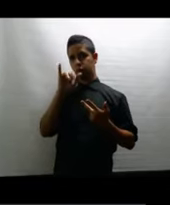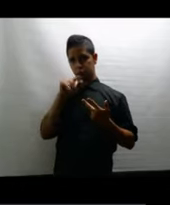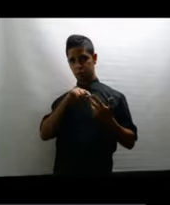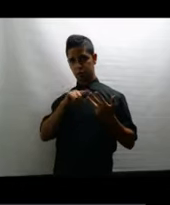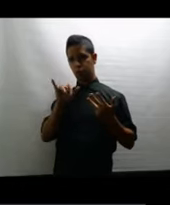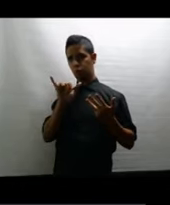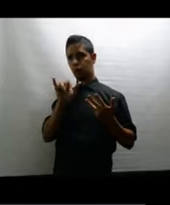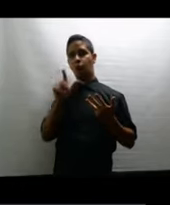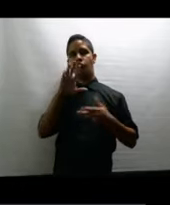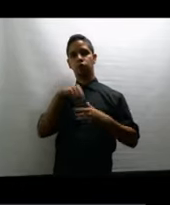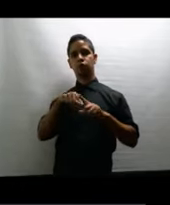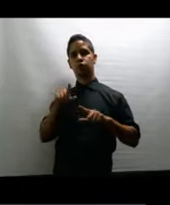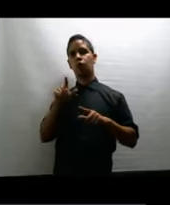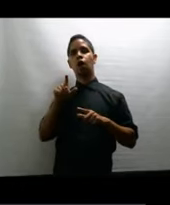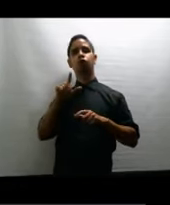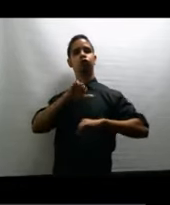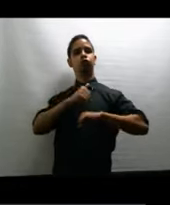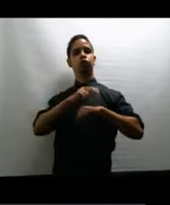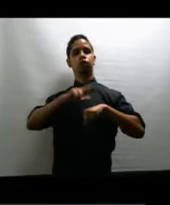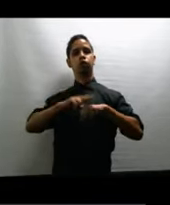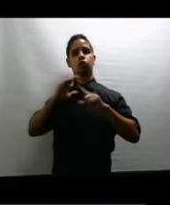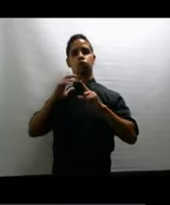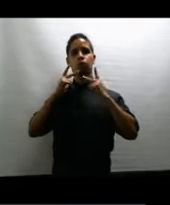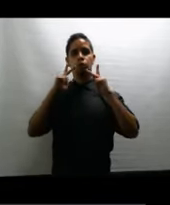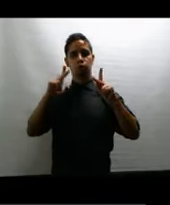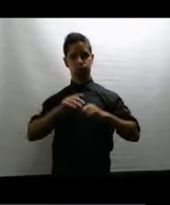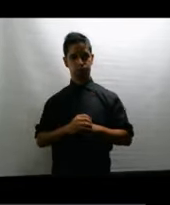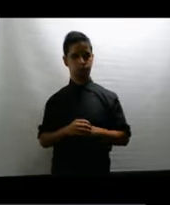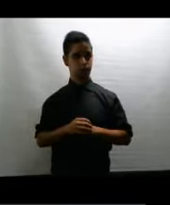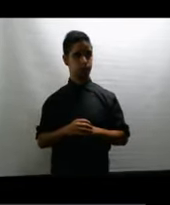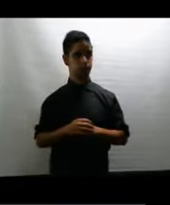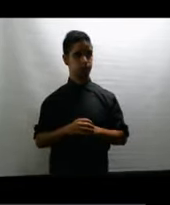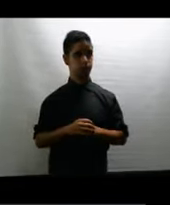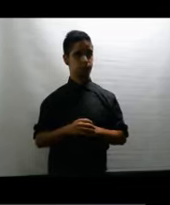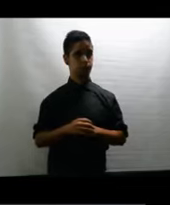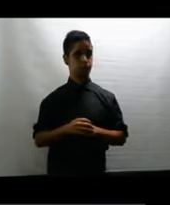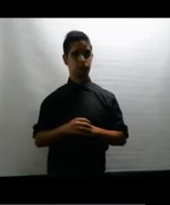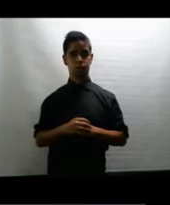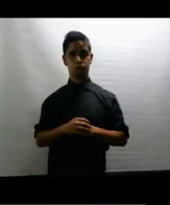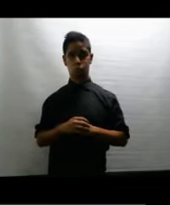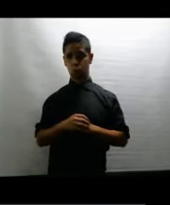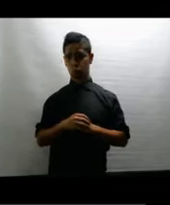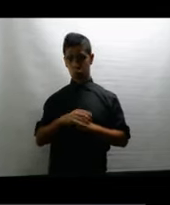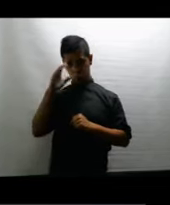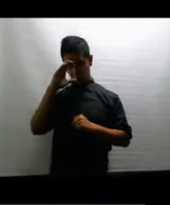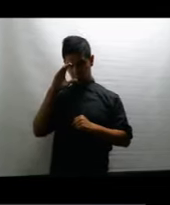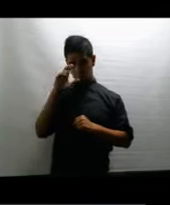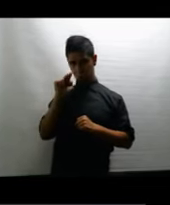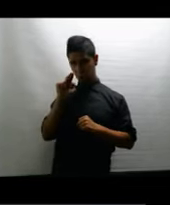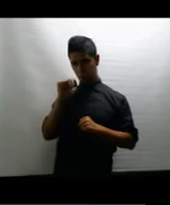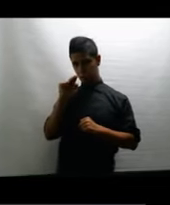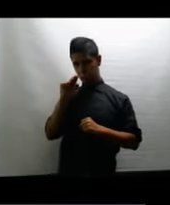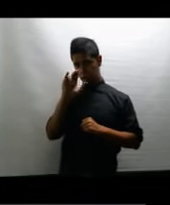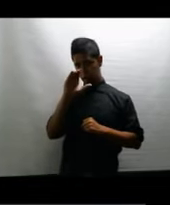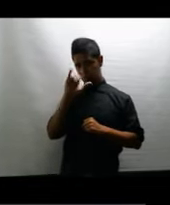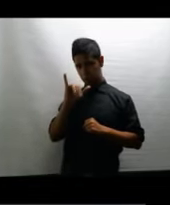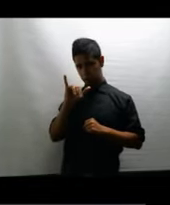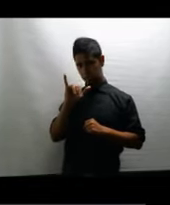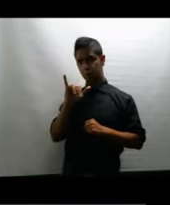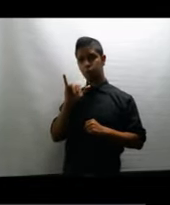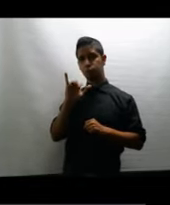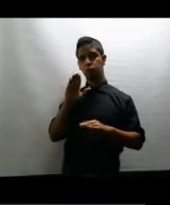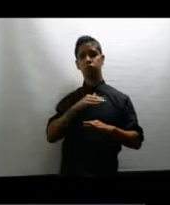Fundación. Fundación Nacional para la Cultura Popular. Que bajo Nancy Millán. Sí. Imperfecto